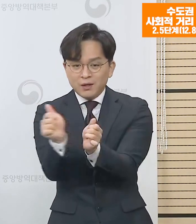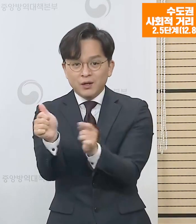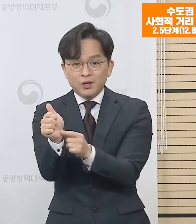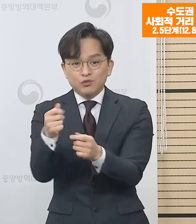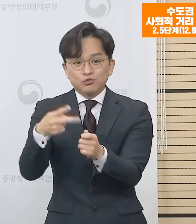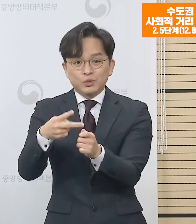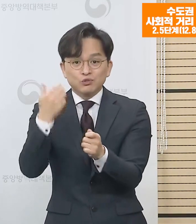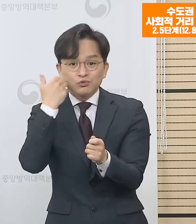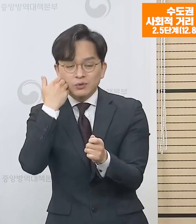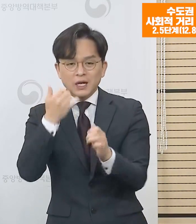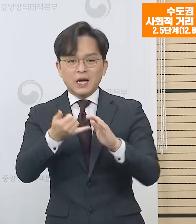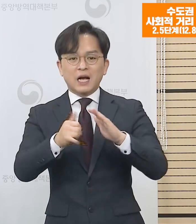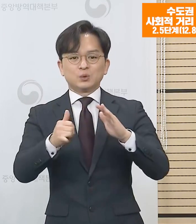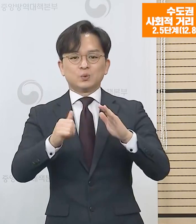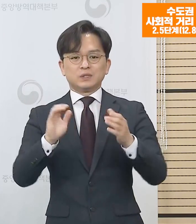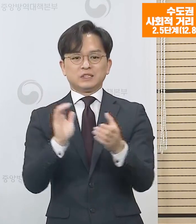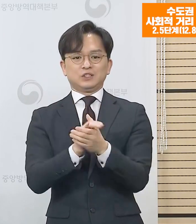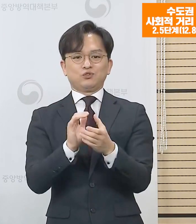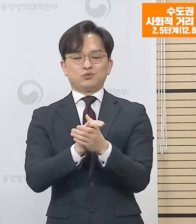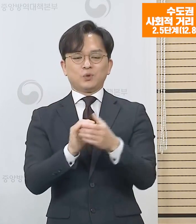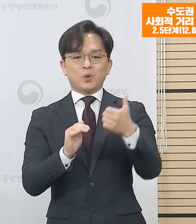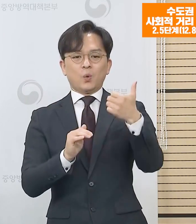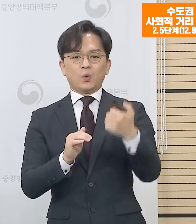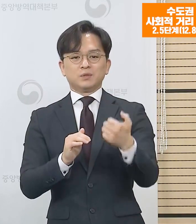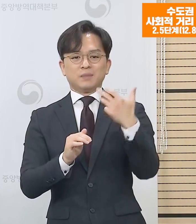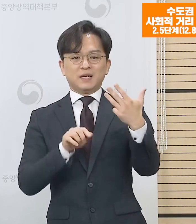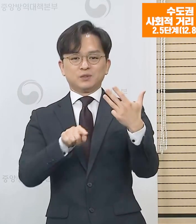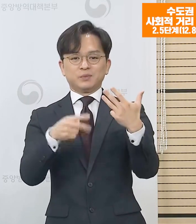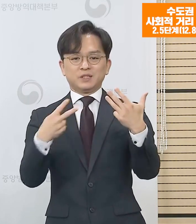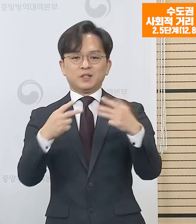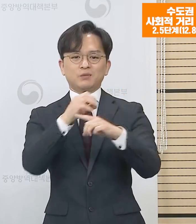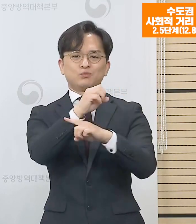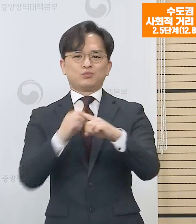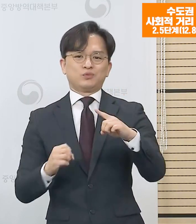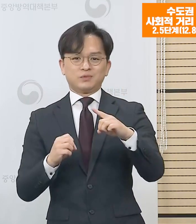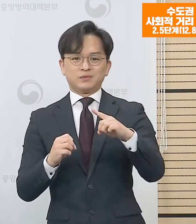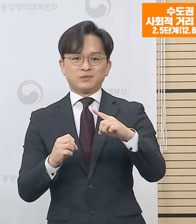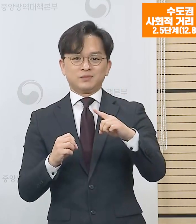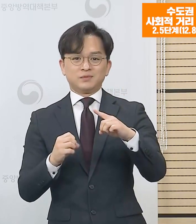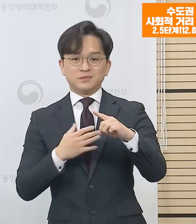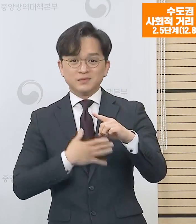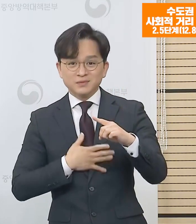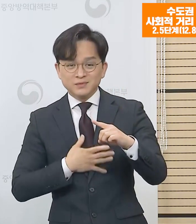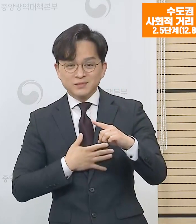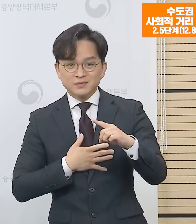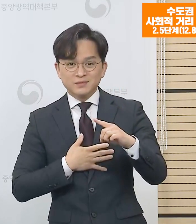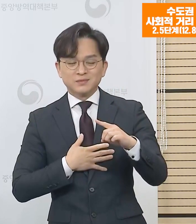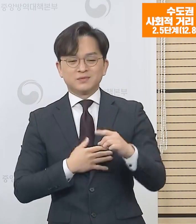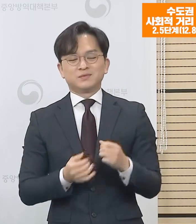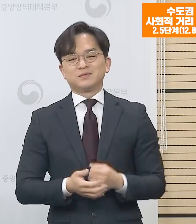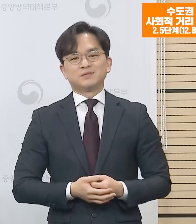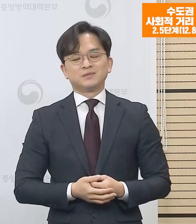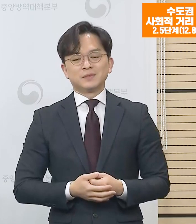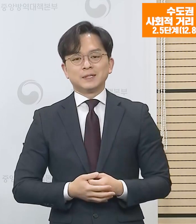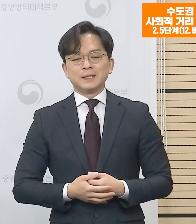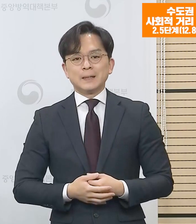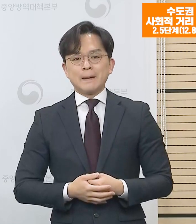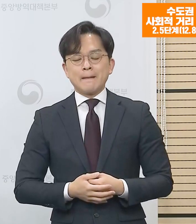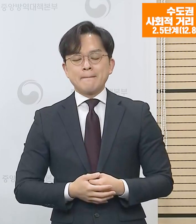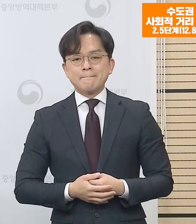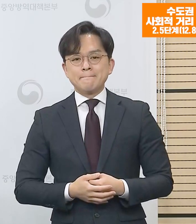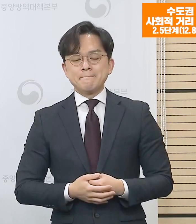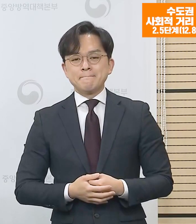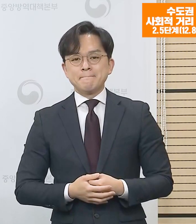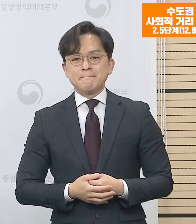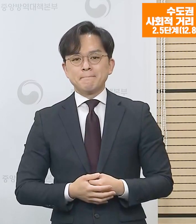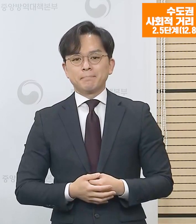지인에 의한 전파가 58.2%를 차지해서 이러한 그 환경에서의 주의가 무엇보다도 중요합니다.